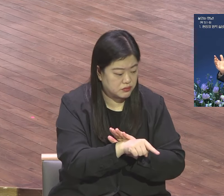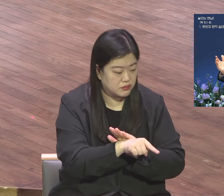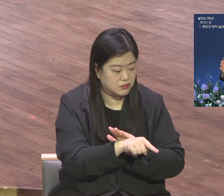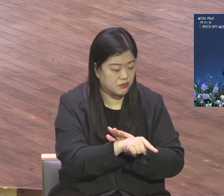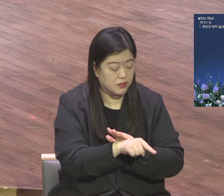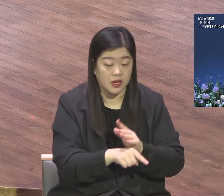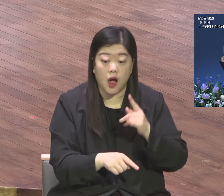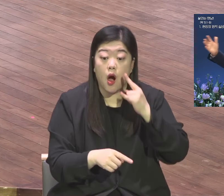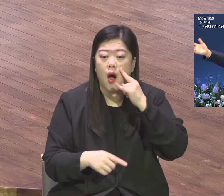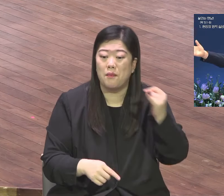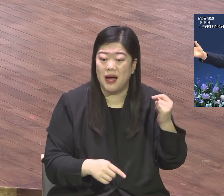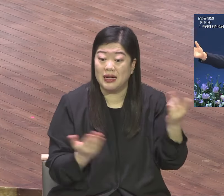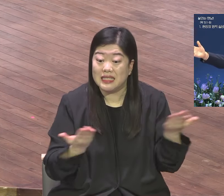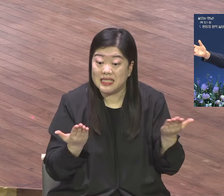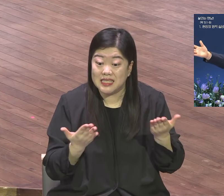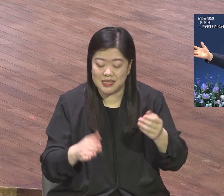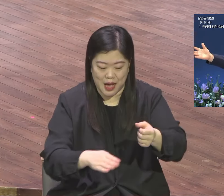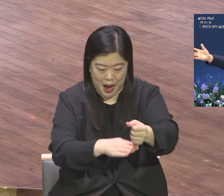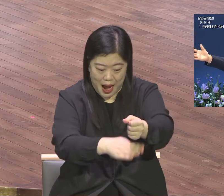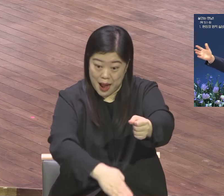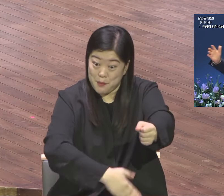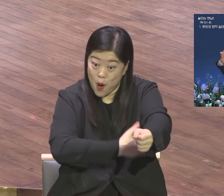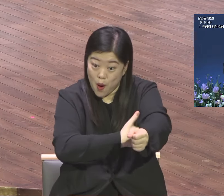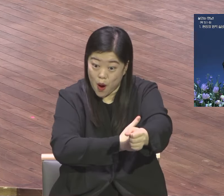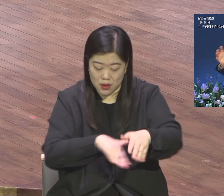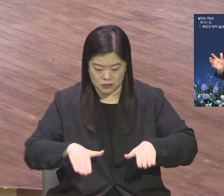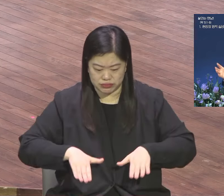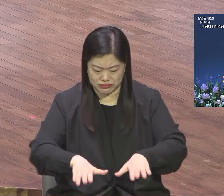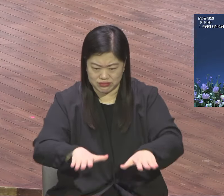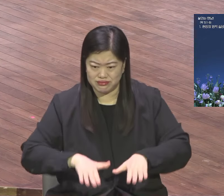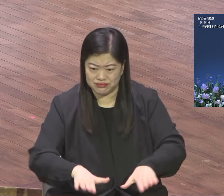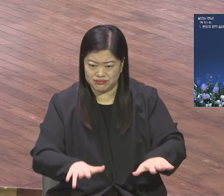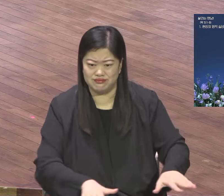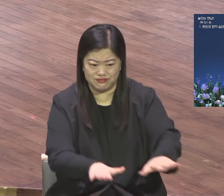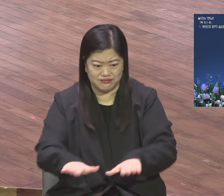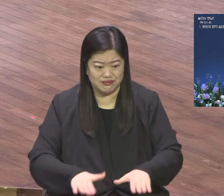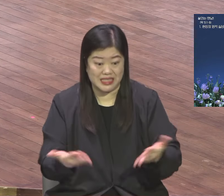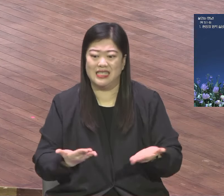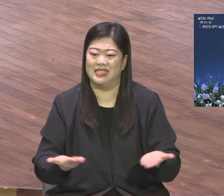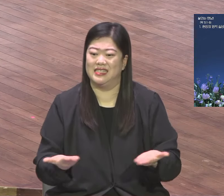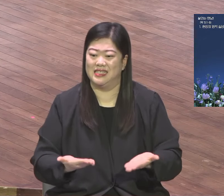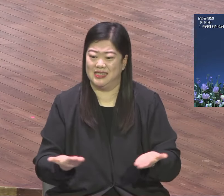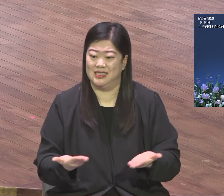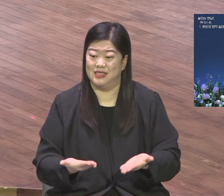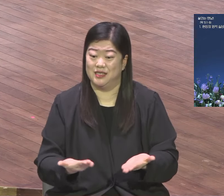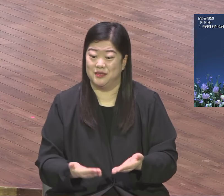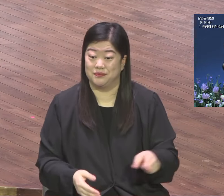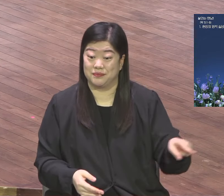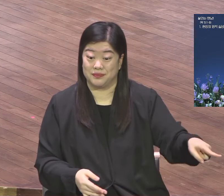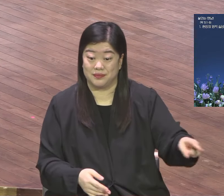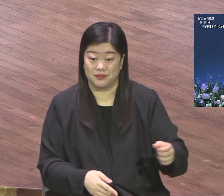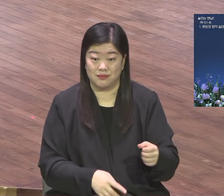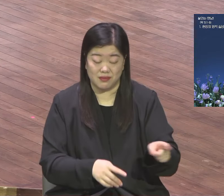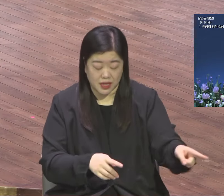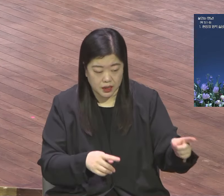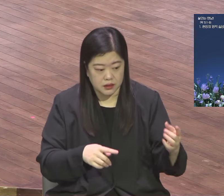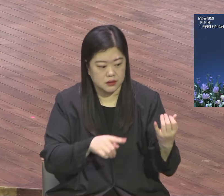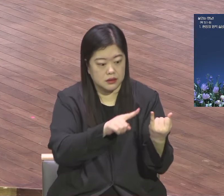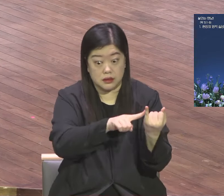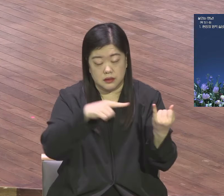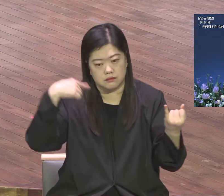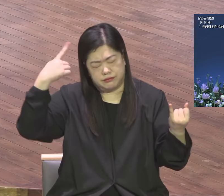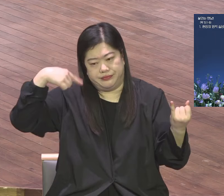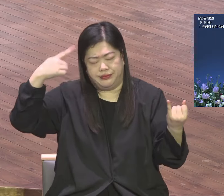한복하는 그 우리 동 시장 통에 있는 한복하는 아주머니인데 이 아주머니가 미쳐가지고 귀신